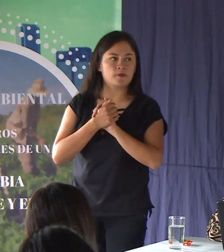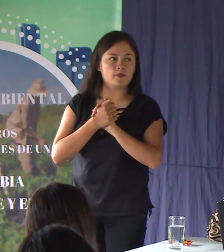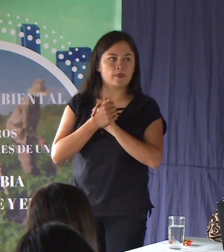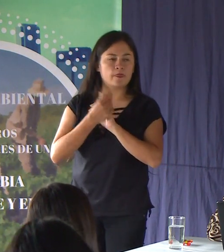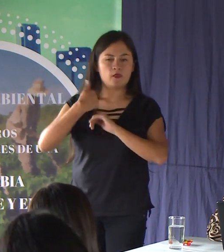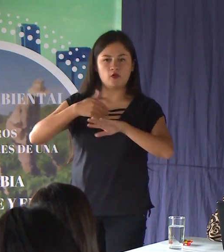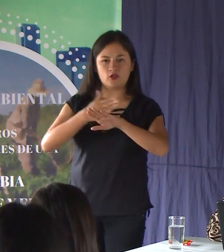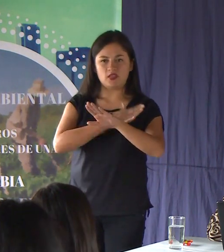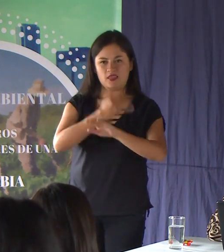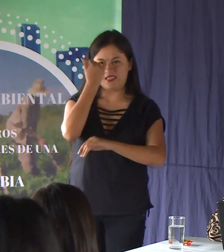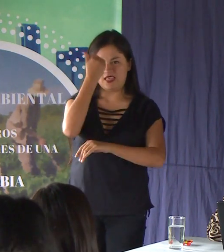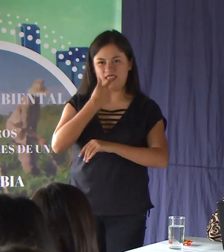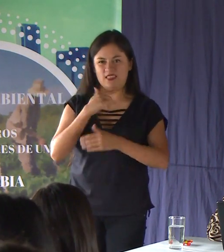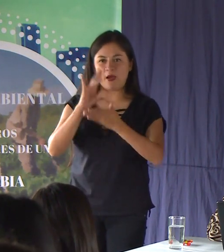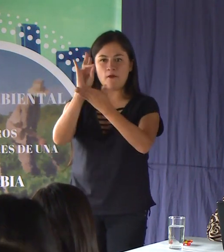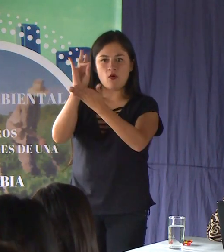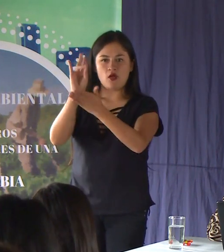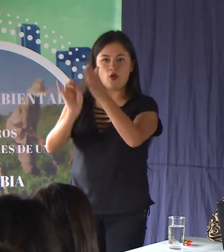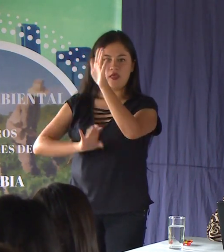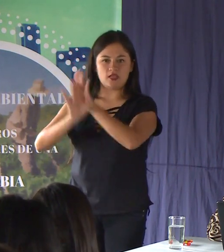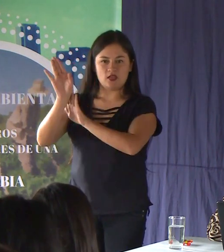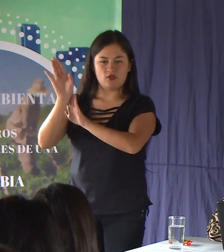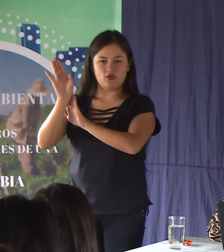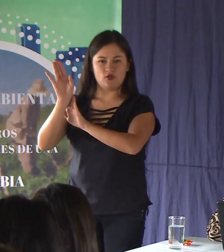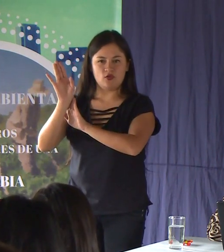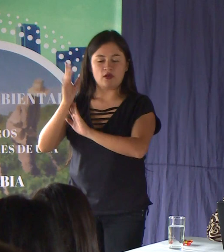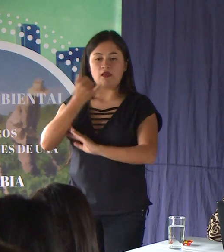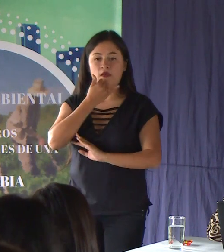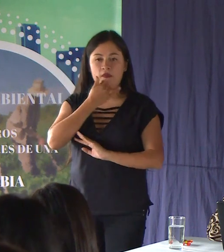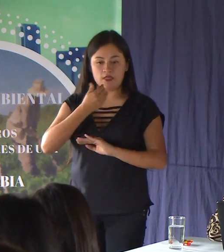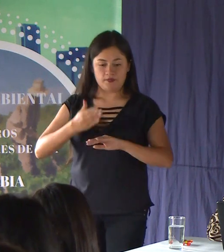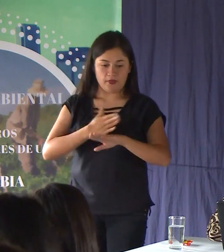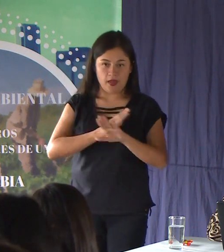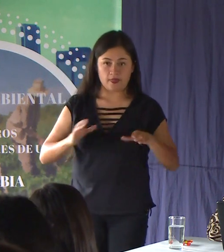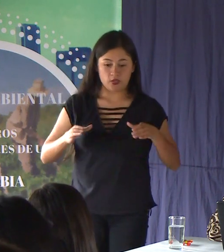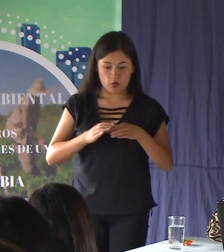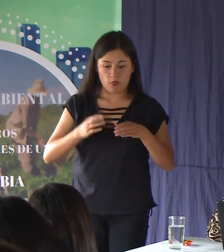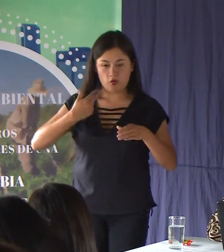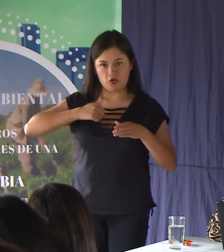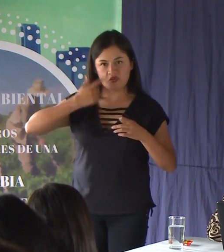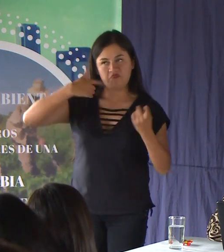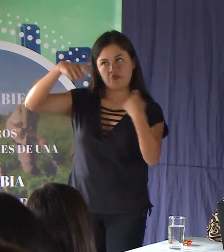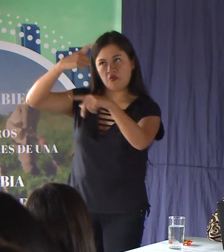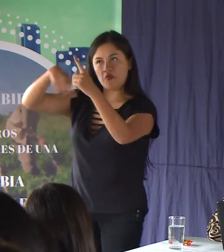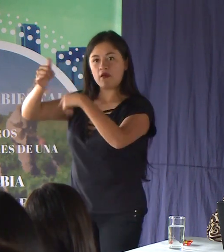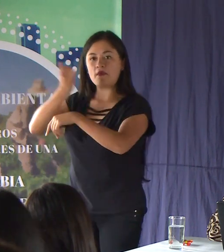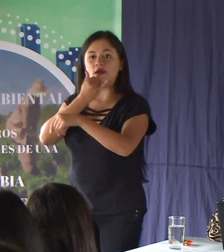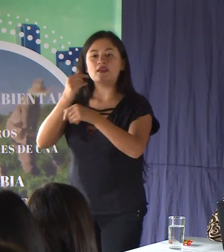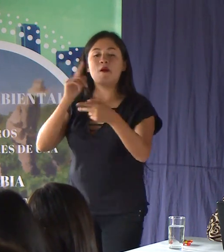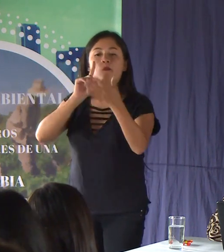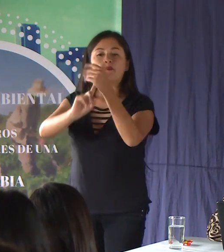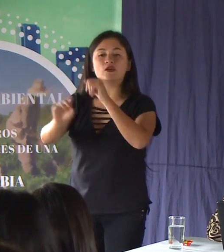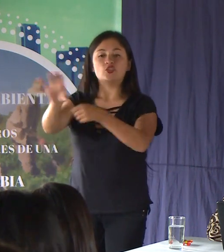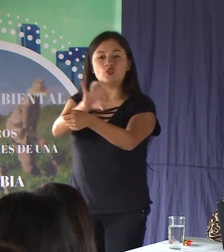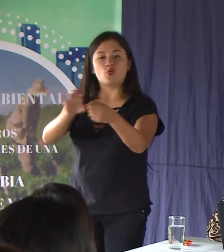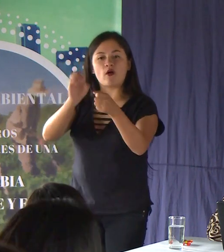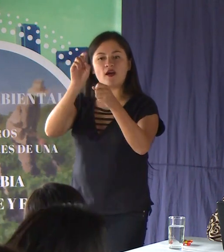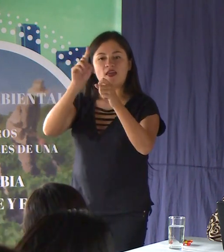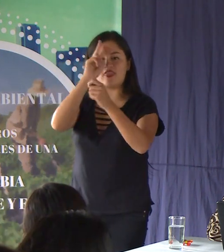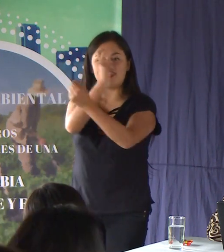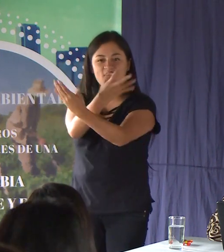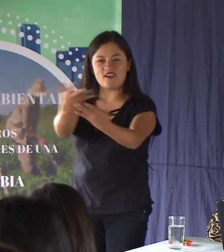idea que tocaba alrededor del modelo de desarrollo. Nosotros encontramos una ciudad muy diversa, pero no solo porque